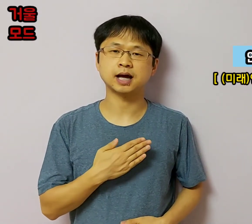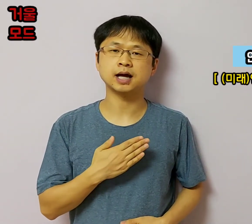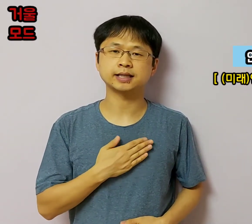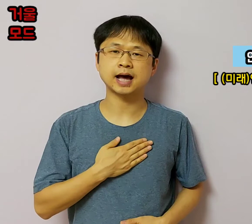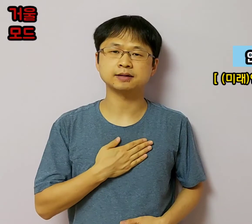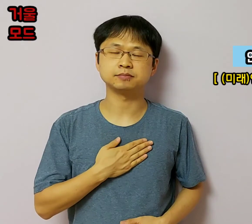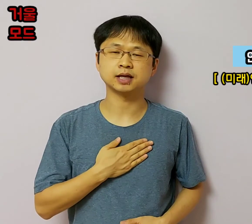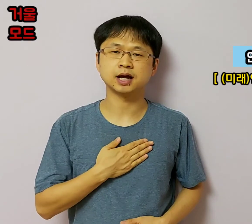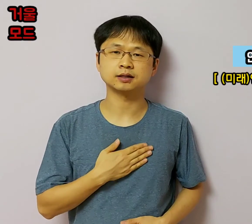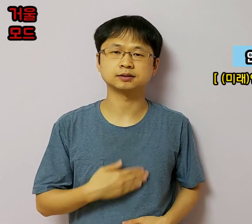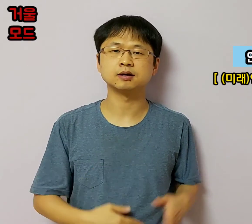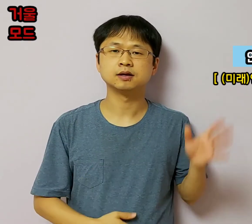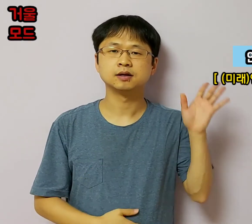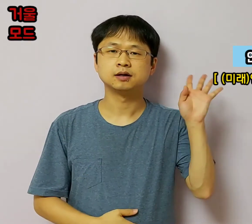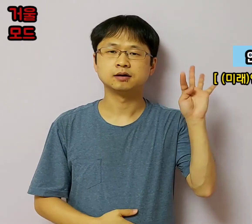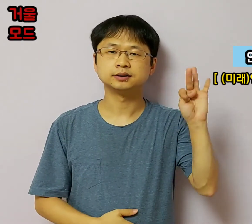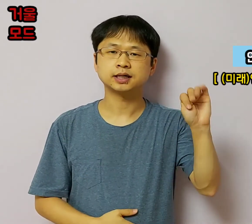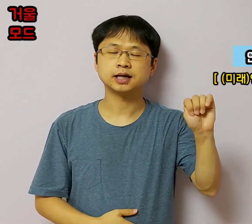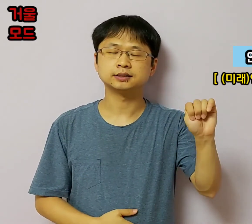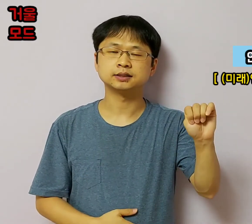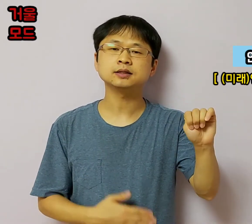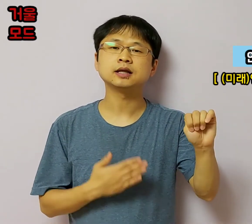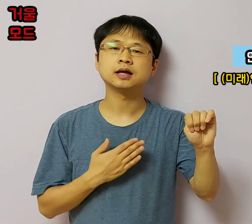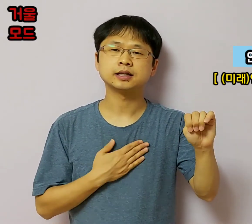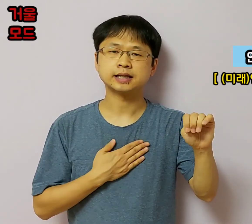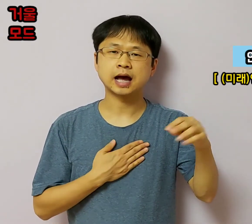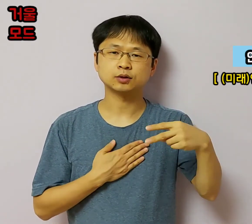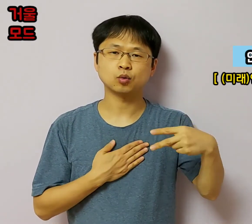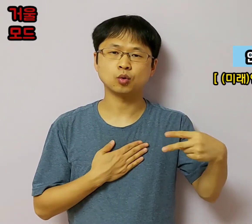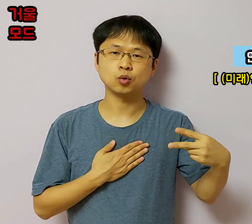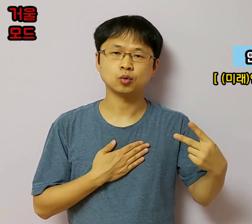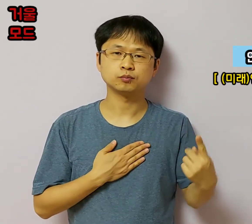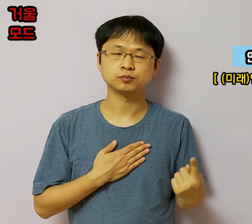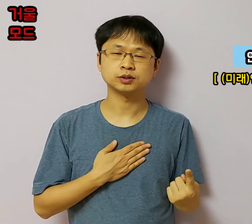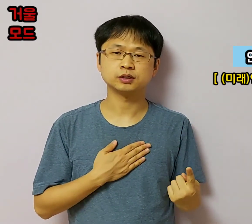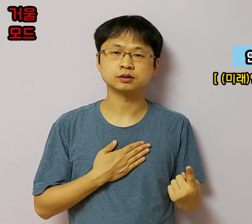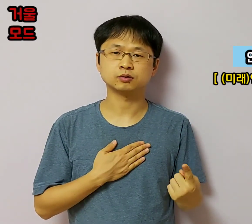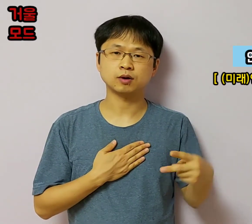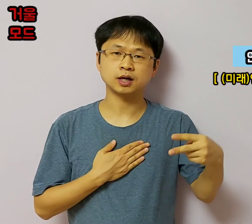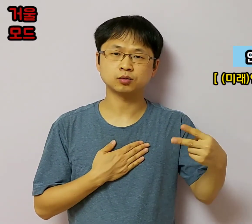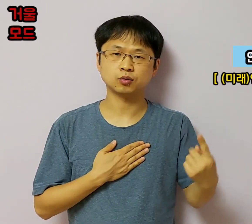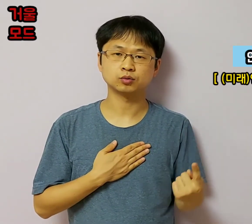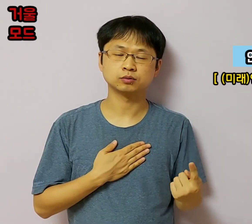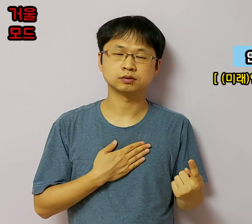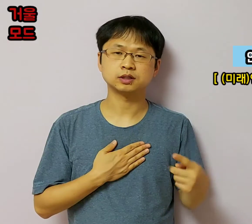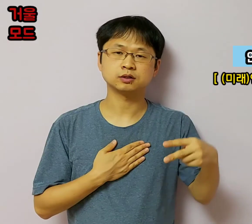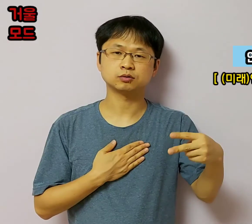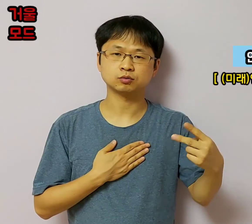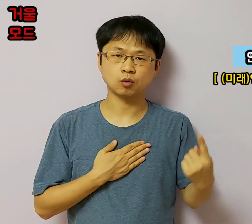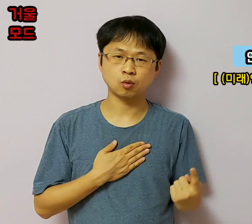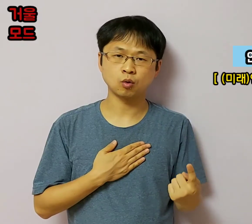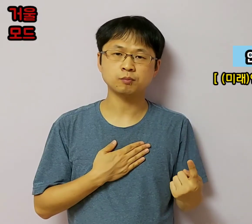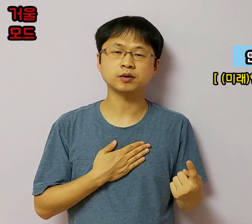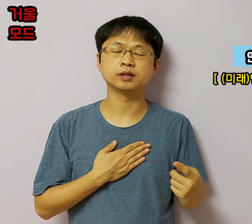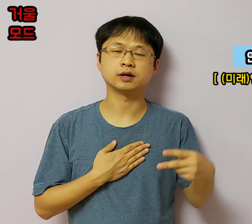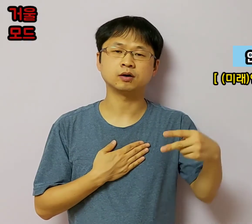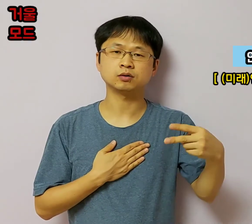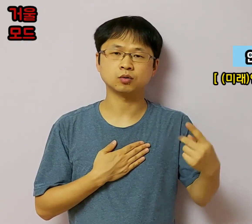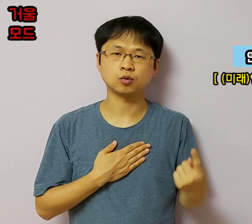됩니다. 나입니다. 그래서 언젠가는 나도 디귿과 도, 디귿 오 배웠네요.